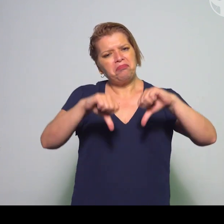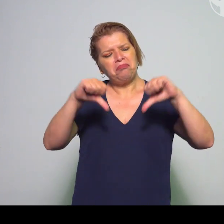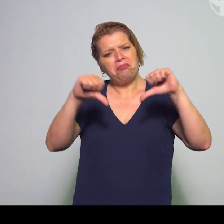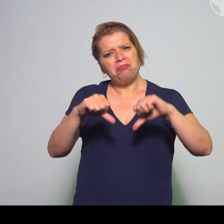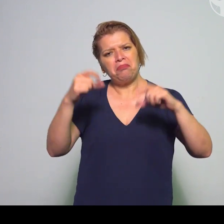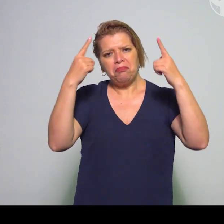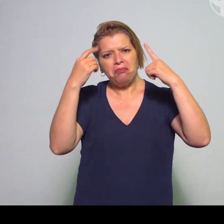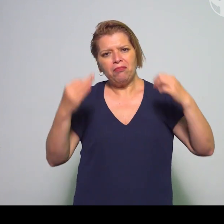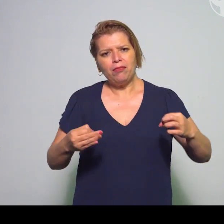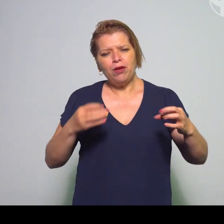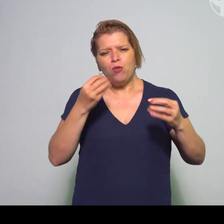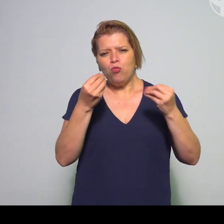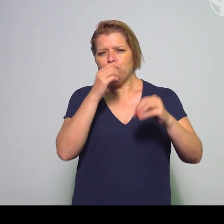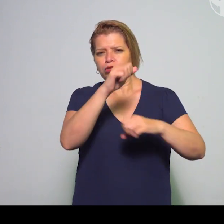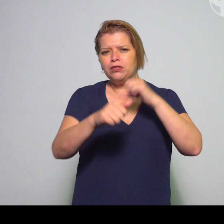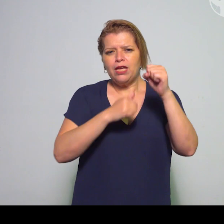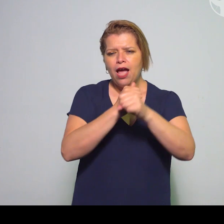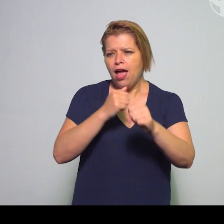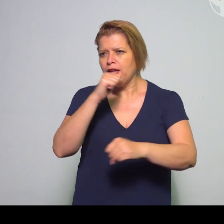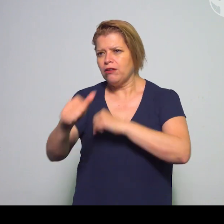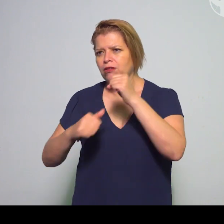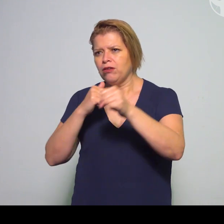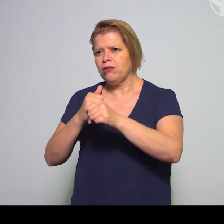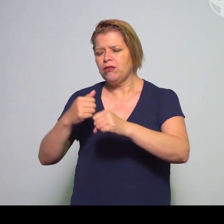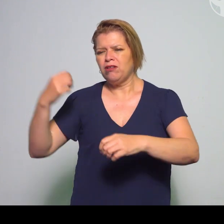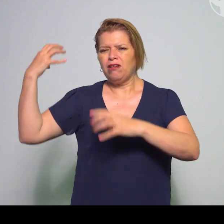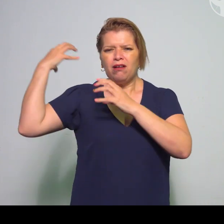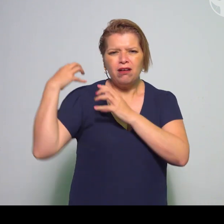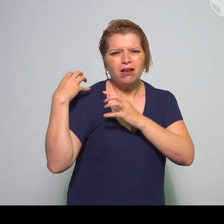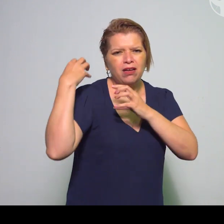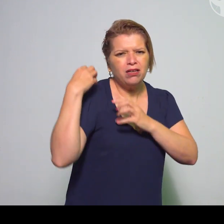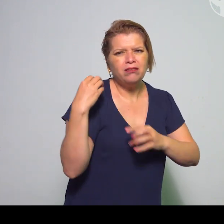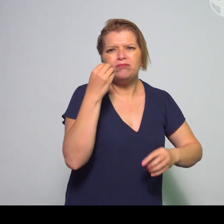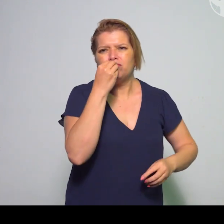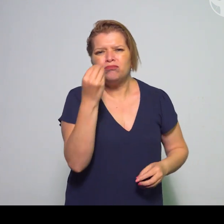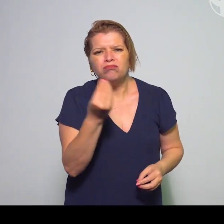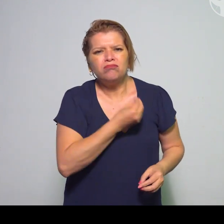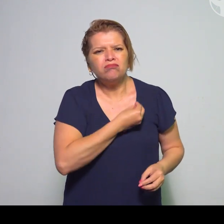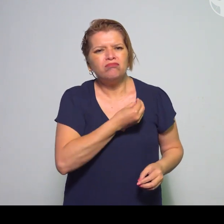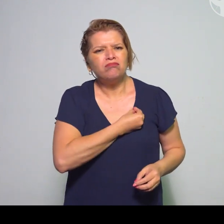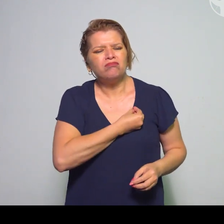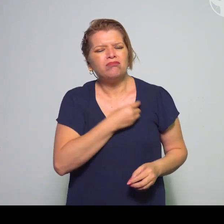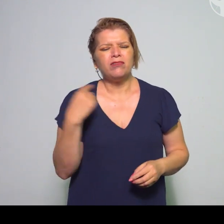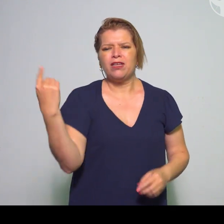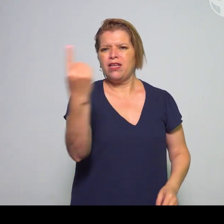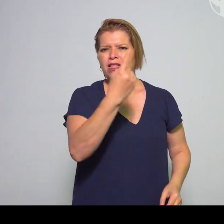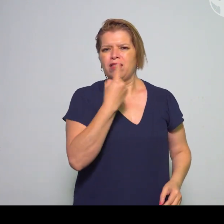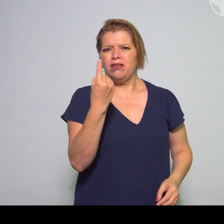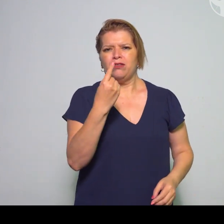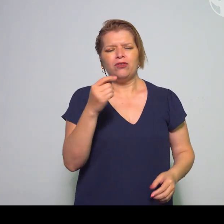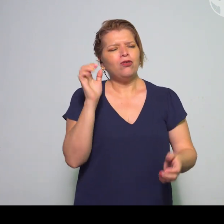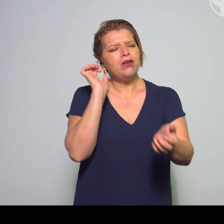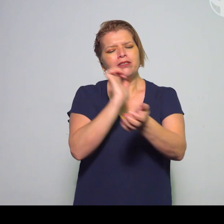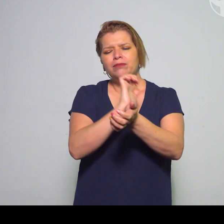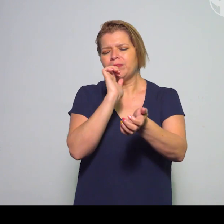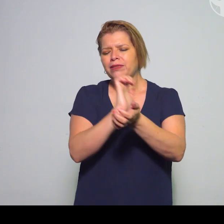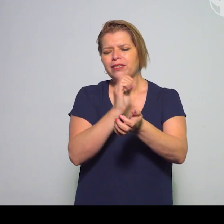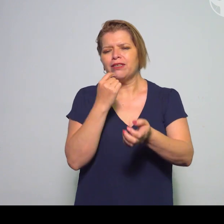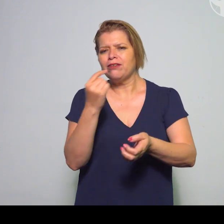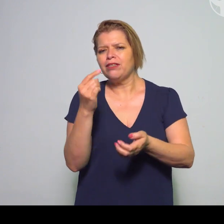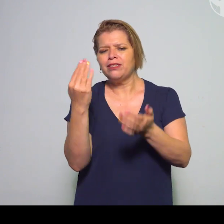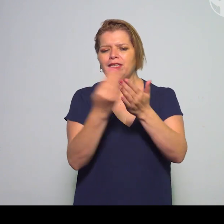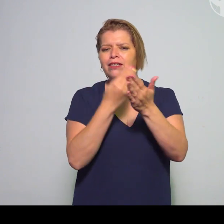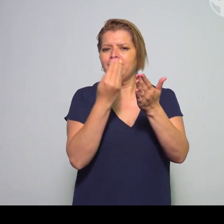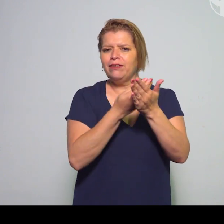malas decisiones. Fueron años en que cargamos con esas etiquetas. Habíamos perdido toda esperanza, como